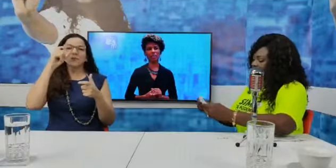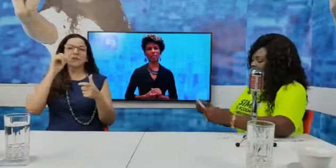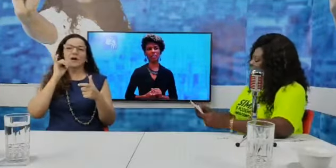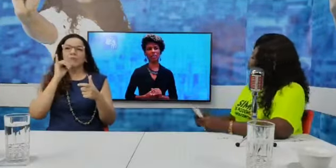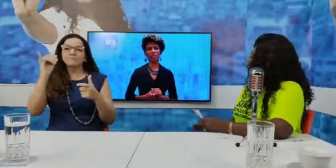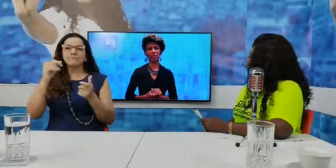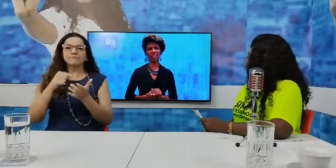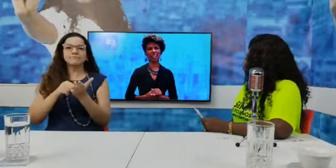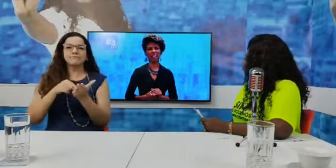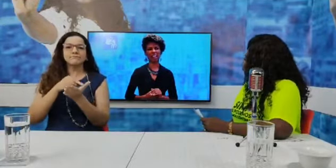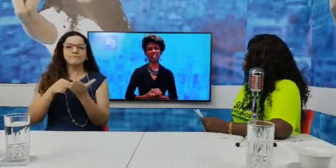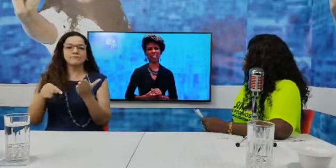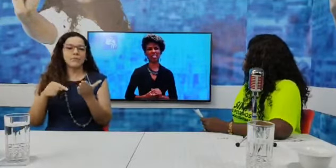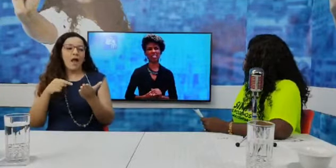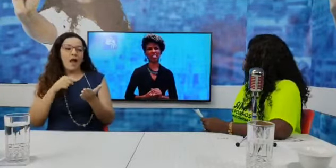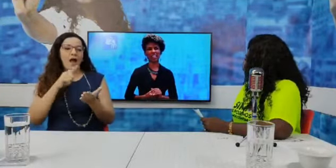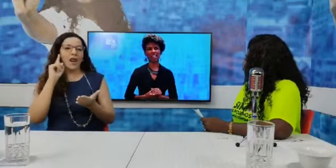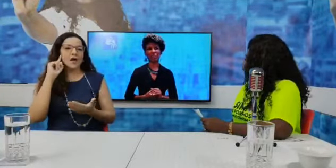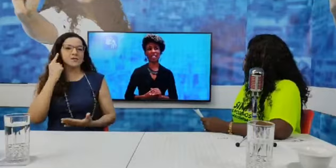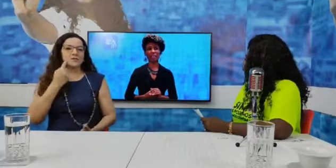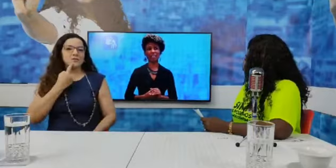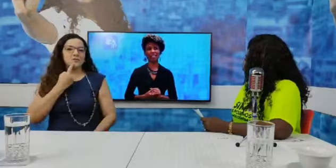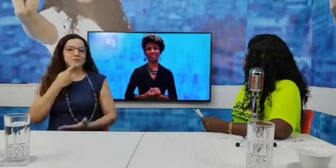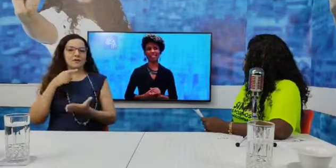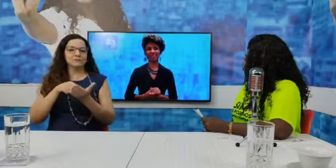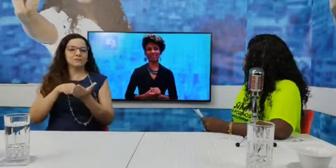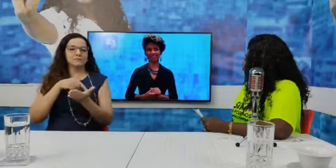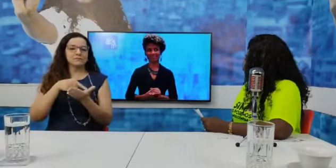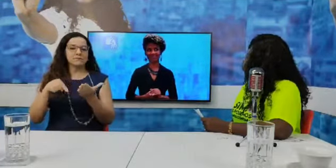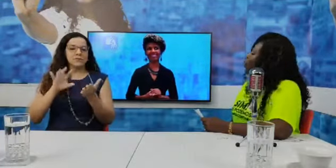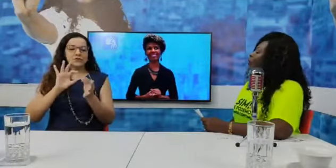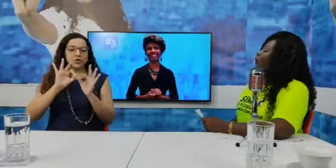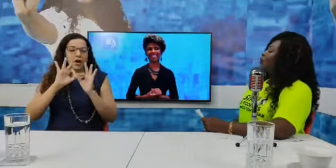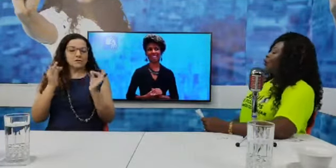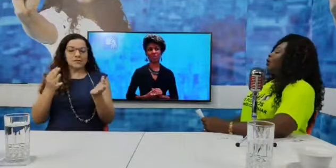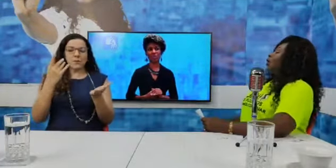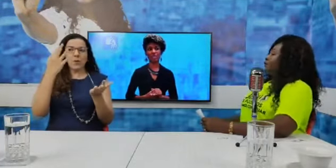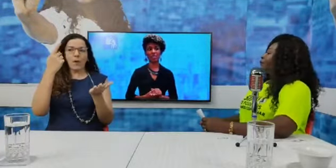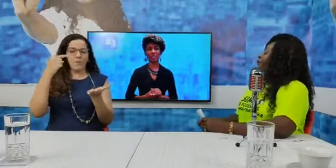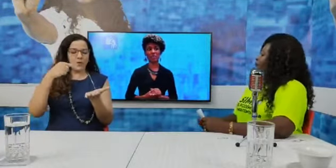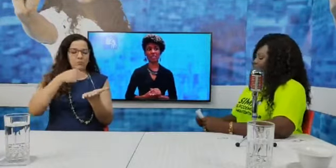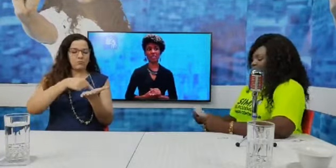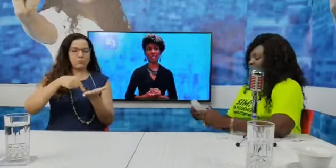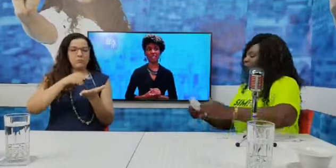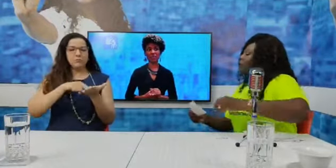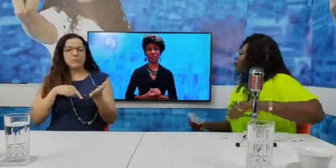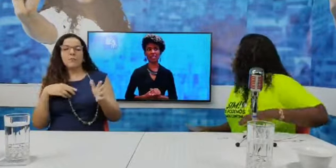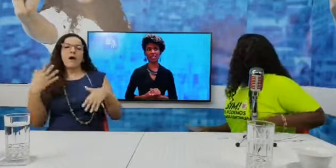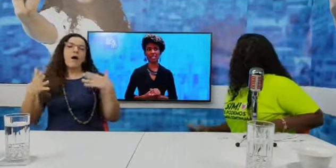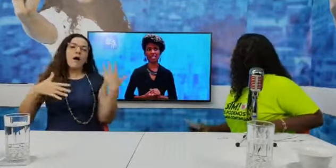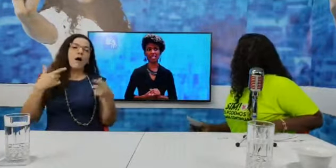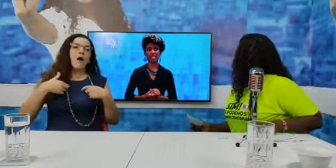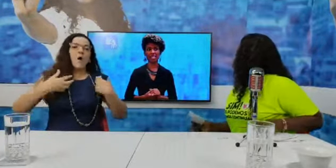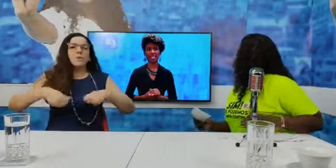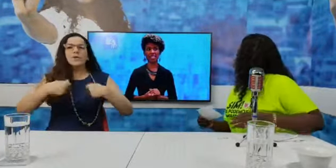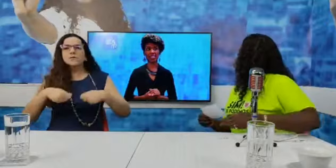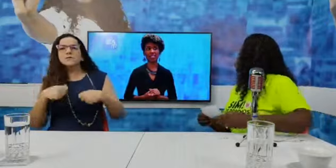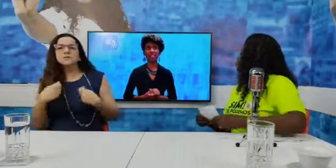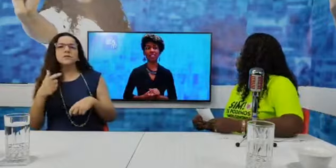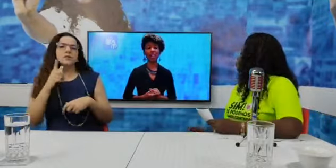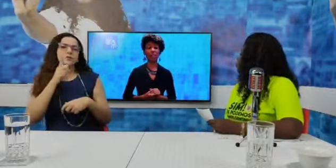lugares, por exemplo, hospitais, as mulheres podem ir. Algumas mulheres surdas podem ir simples, ó, fazer a